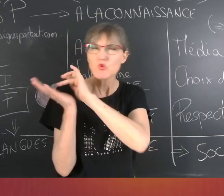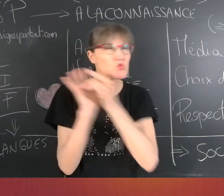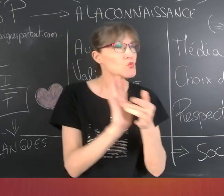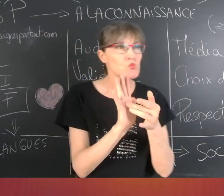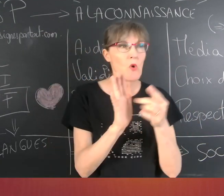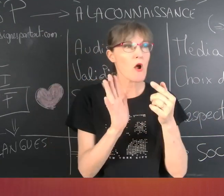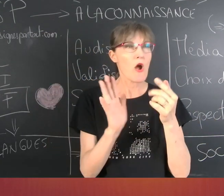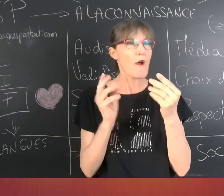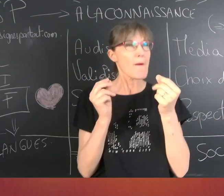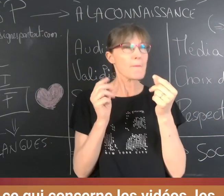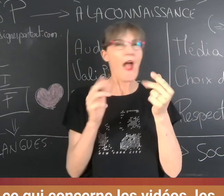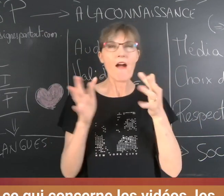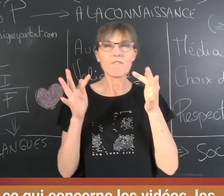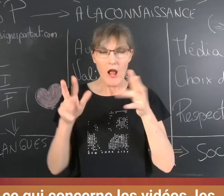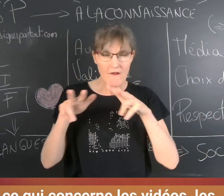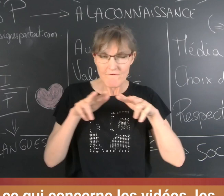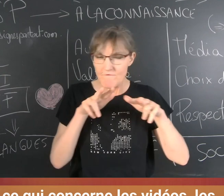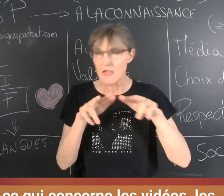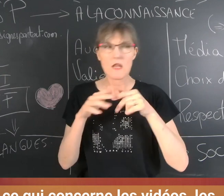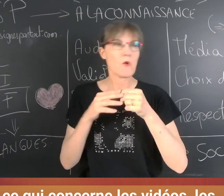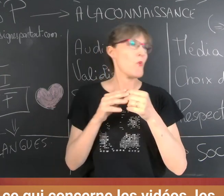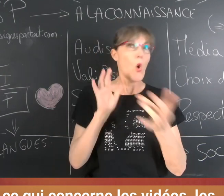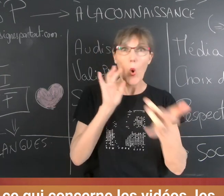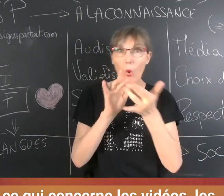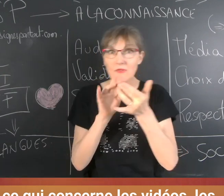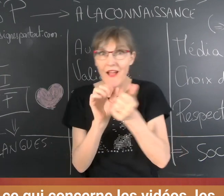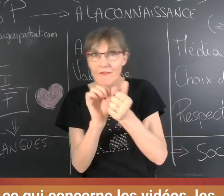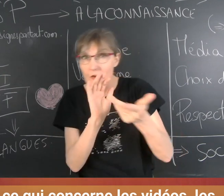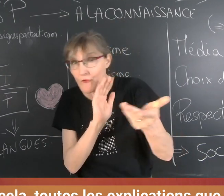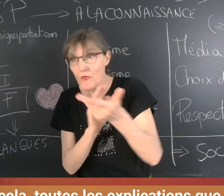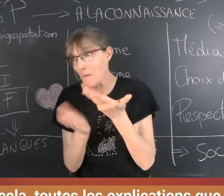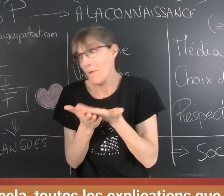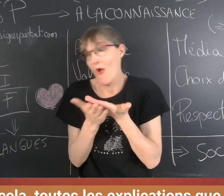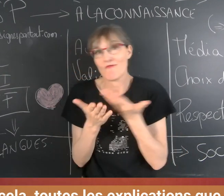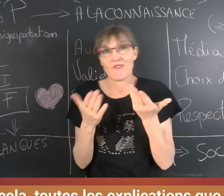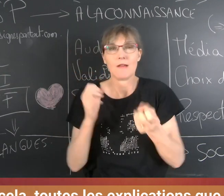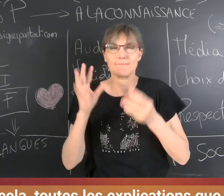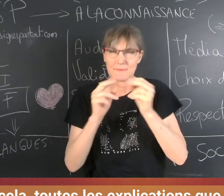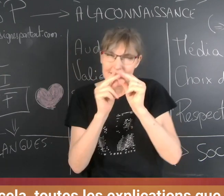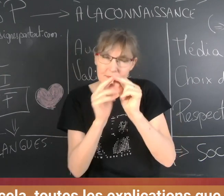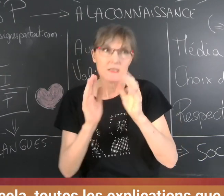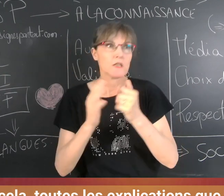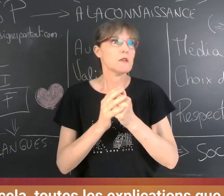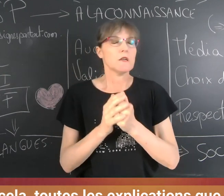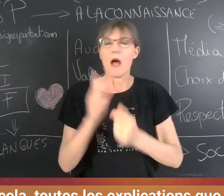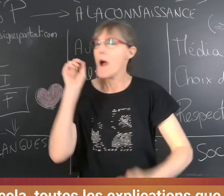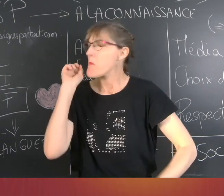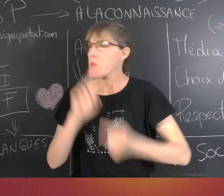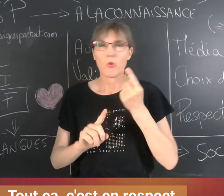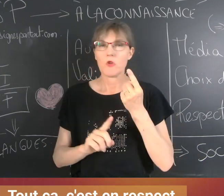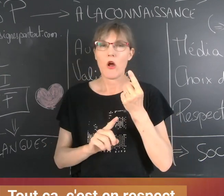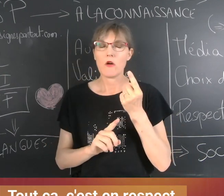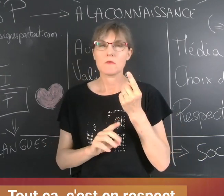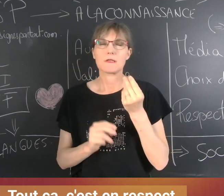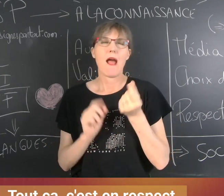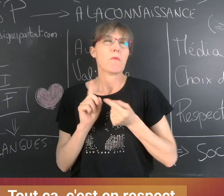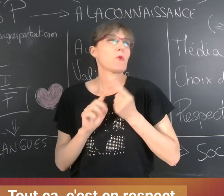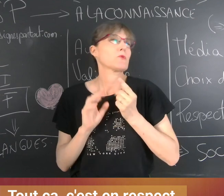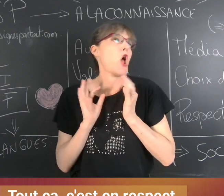Alors, bien entendu, tout ce qui concerne les vidéos, les contacts, tout cela, toutes les explications que je donne, tout